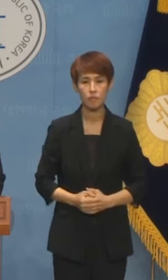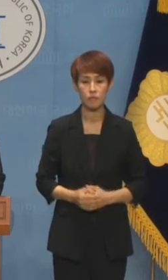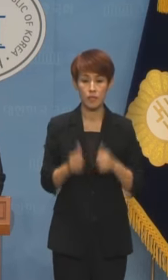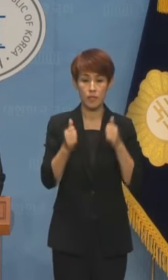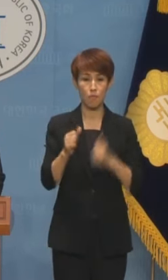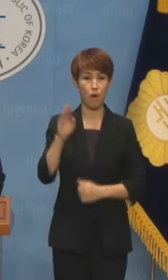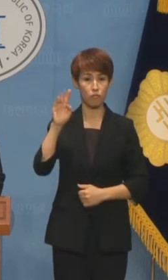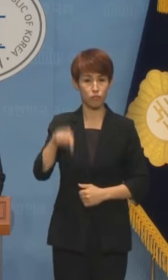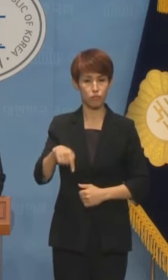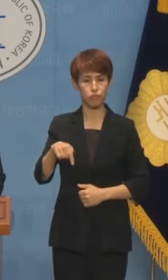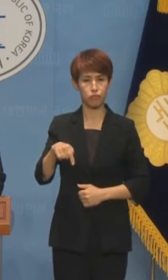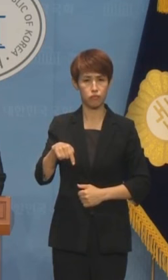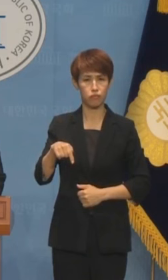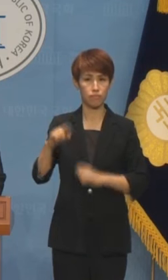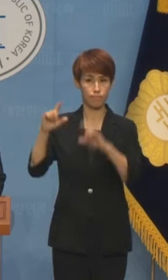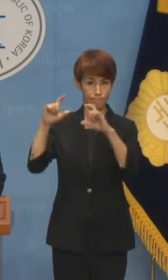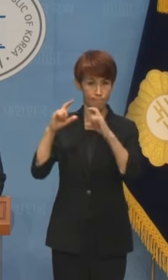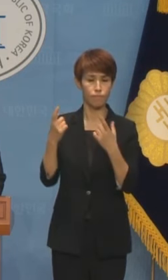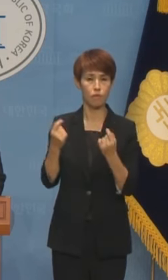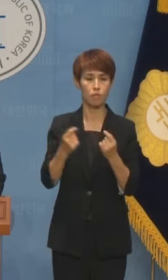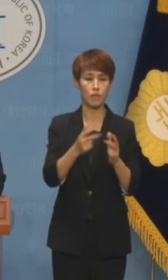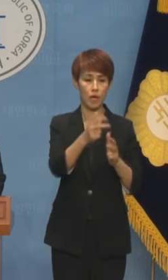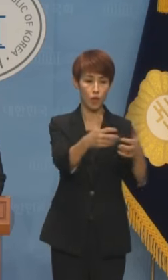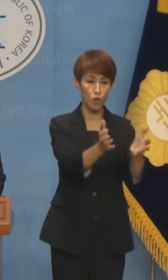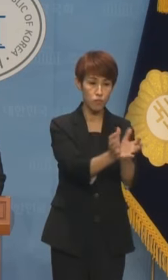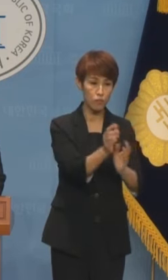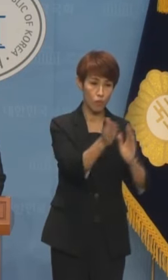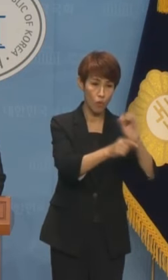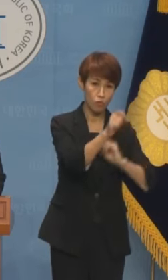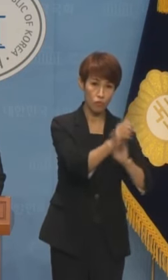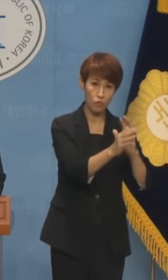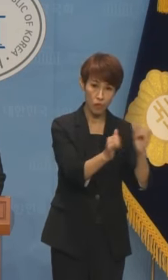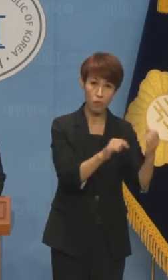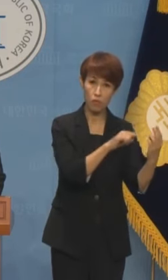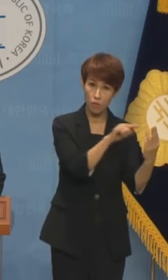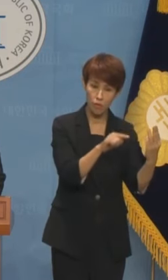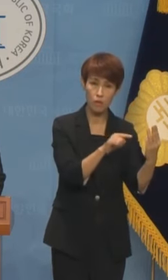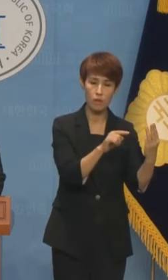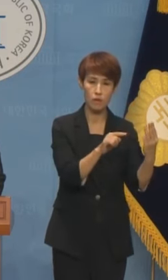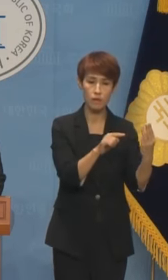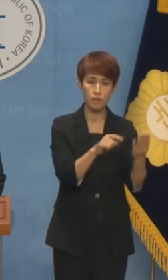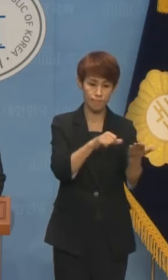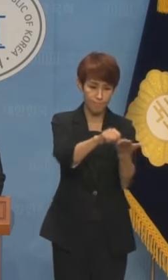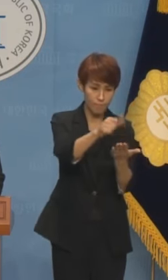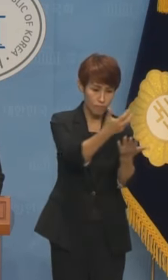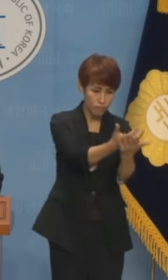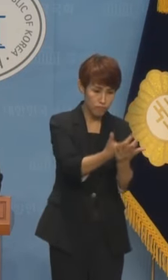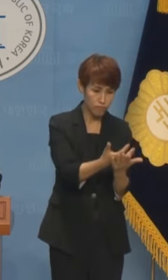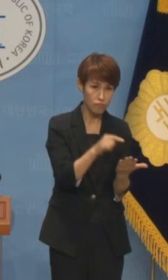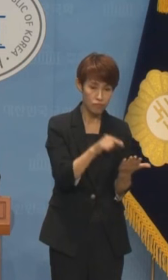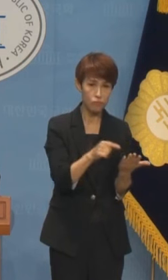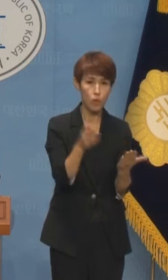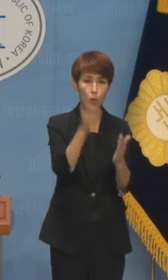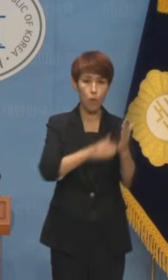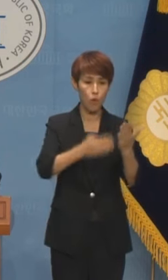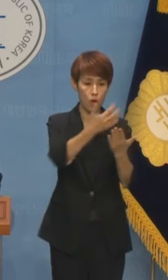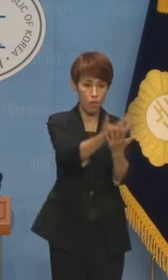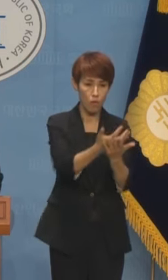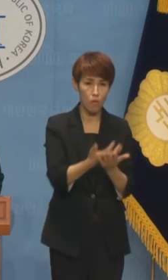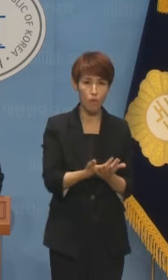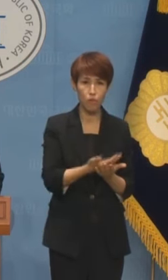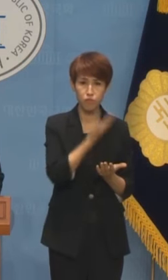재판부의 판단처럼 산업통상자원부 공무원들이 삭제한 문건들은 공공기록물에